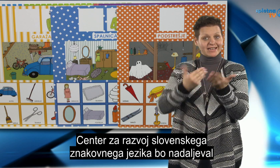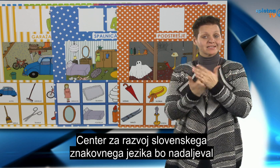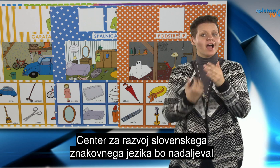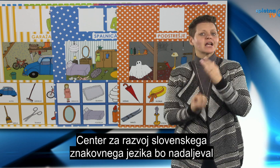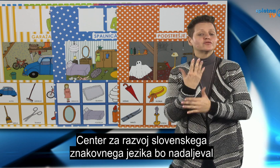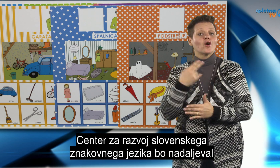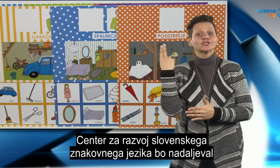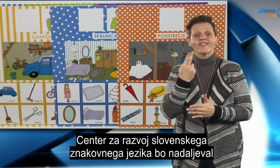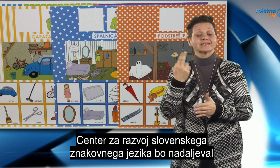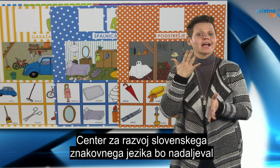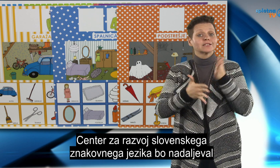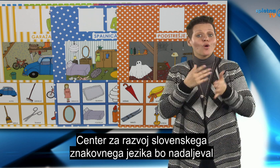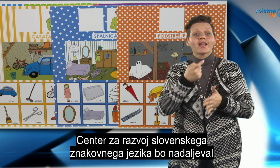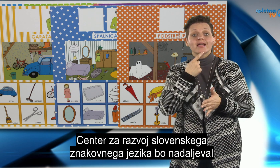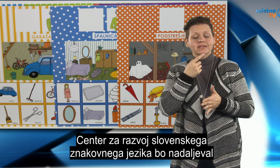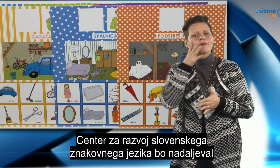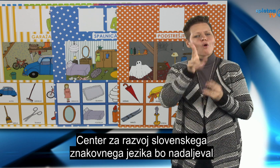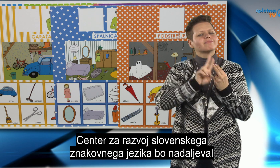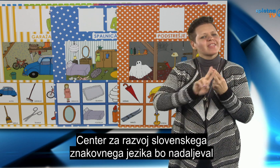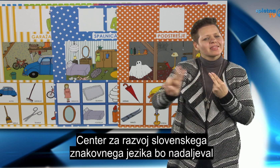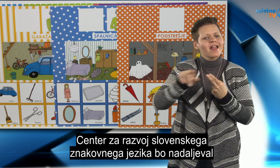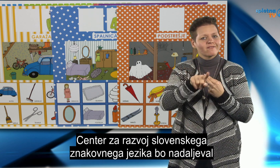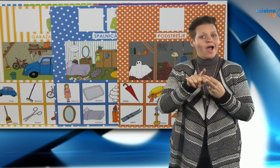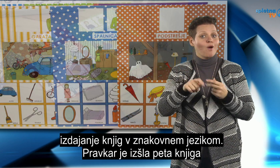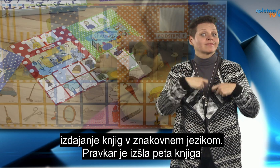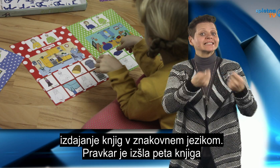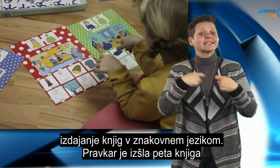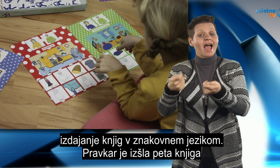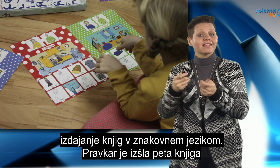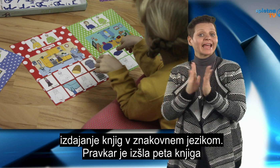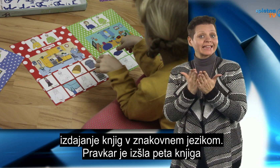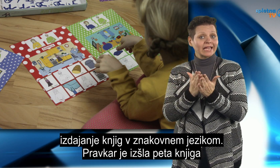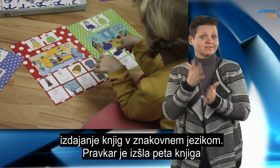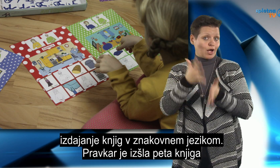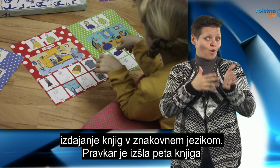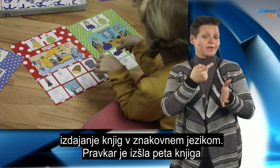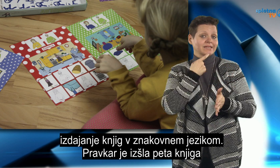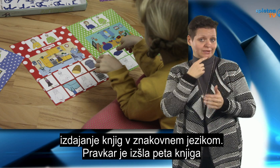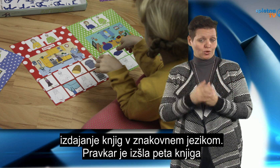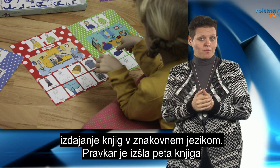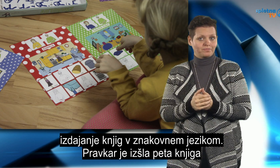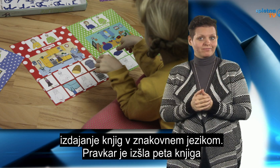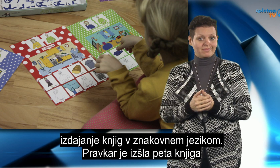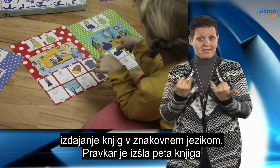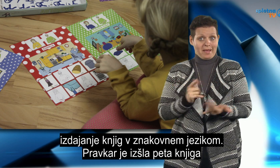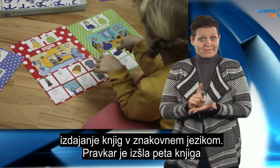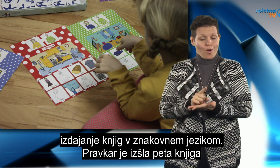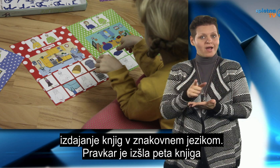Center za razvoj slovenskega znakovnega jezika bo nadaljeval izdajanje knjig v znakovnem jeziku. Pravkar je